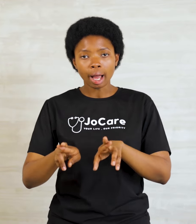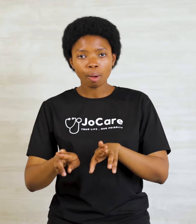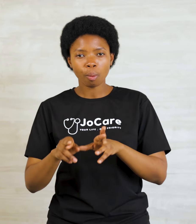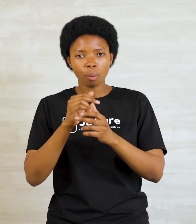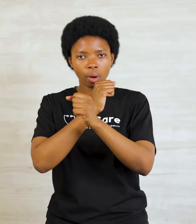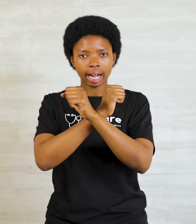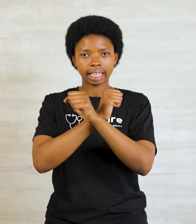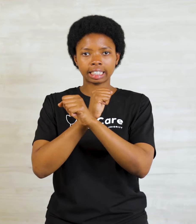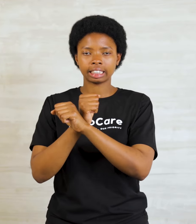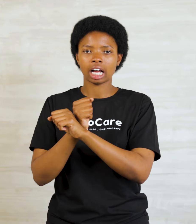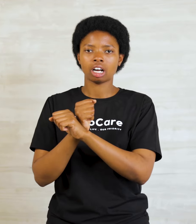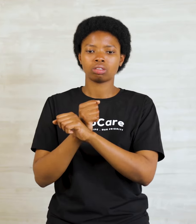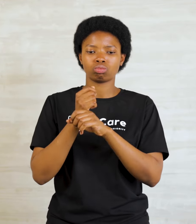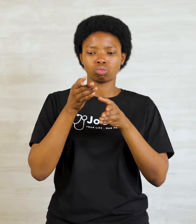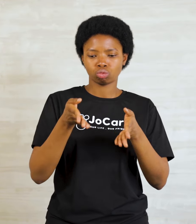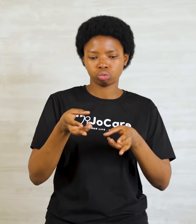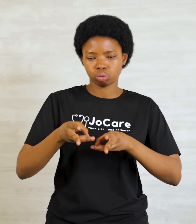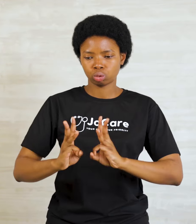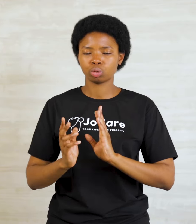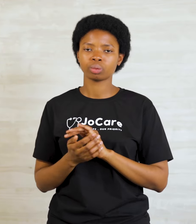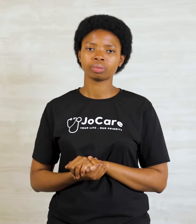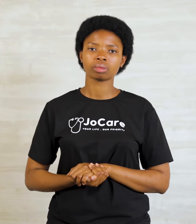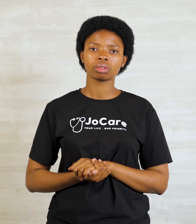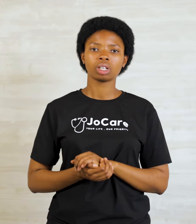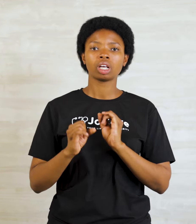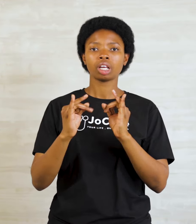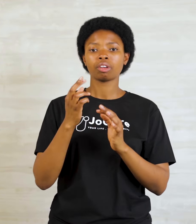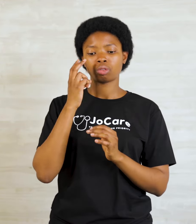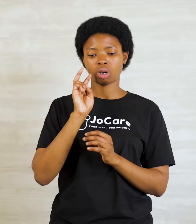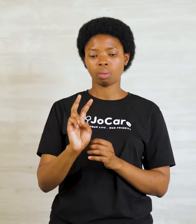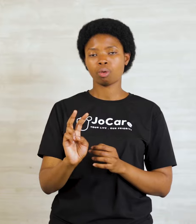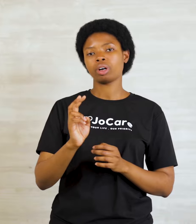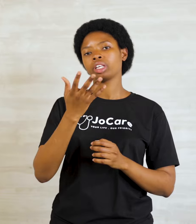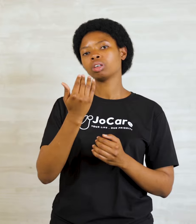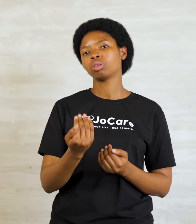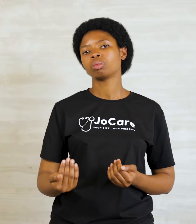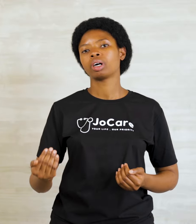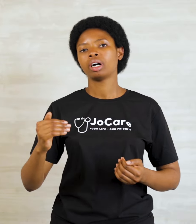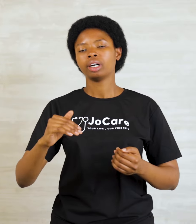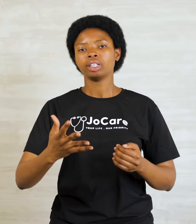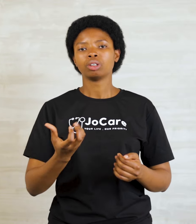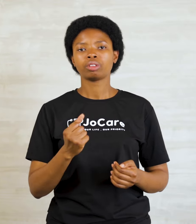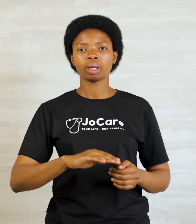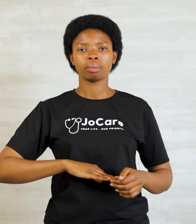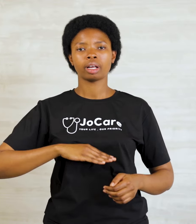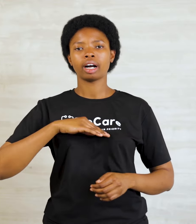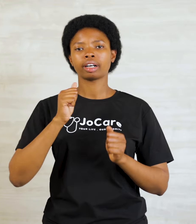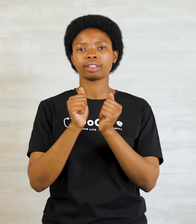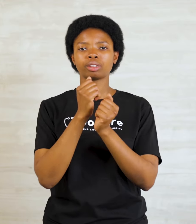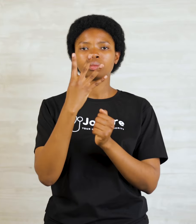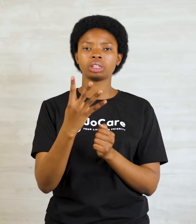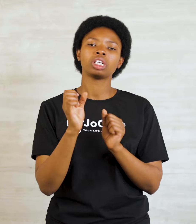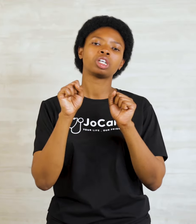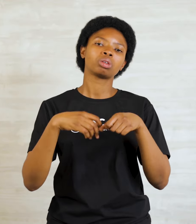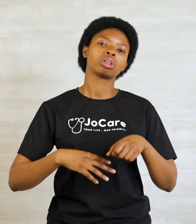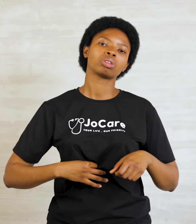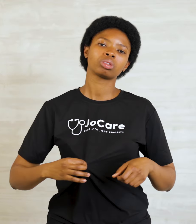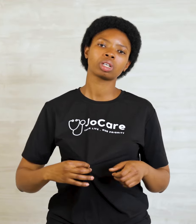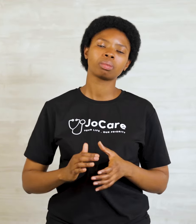kuko niba twabonye ko umwana w'imyaka 14 ashobora gusama sibyo uramutse umuhaye amakuru ahagije buriya